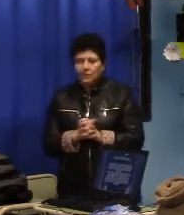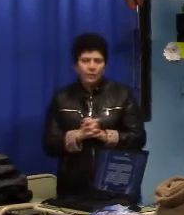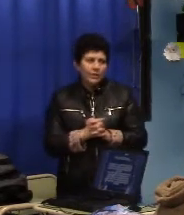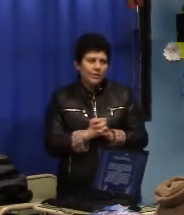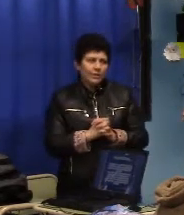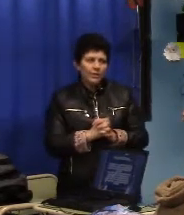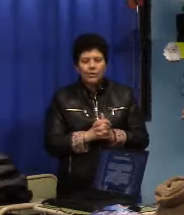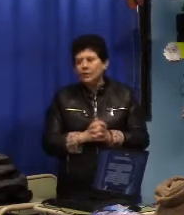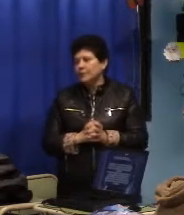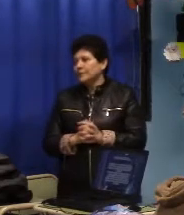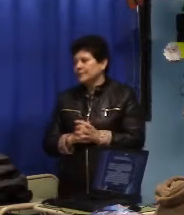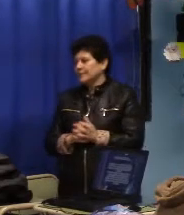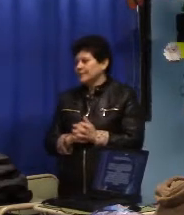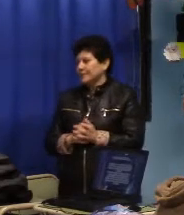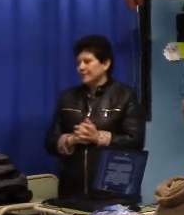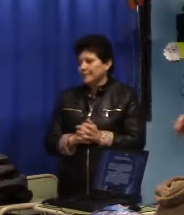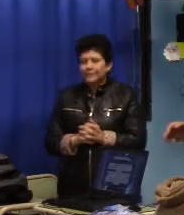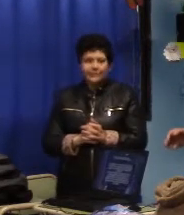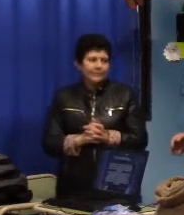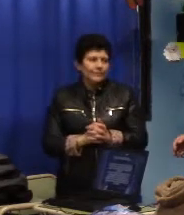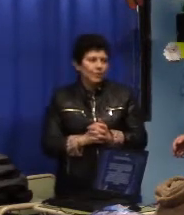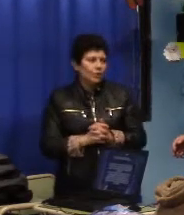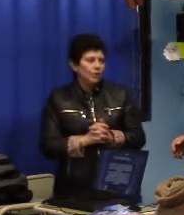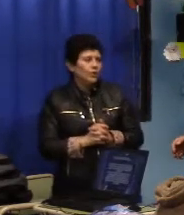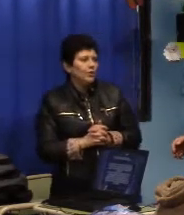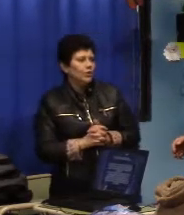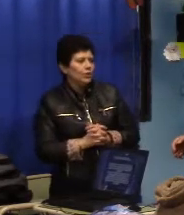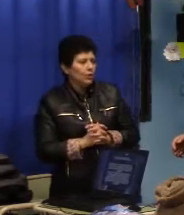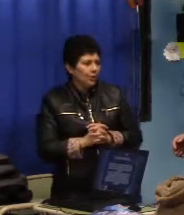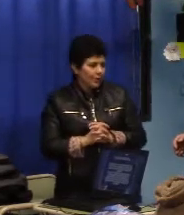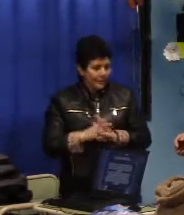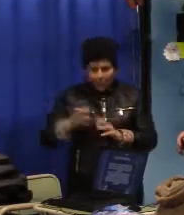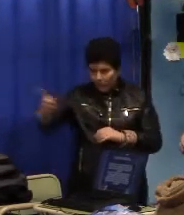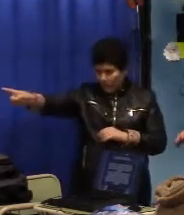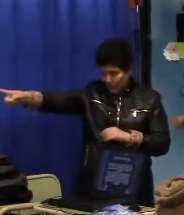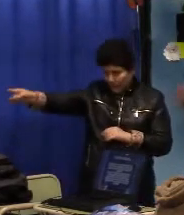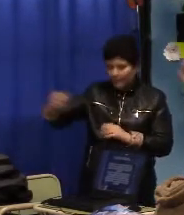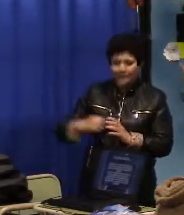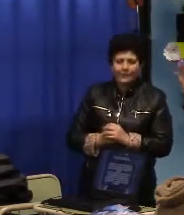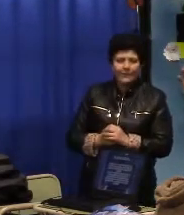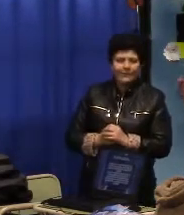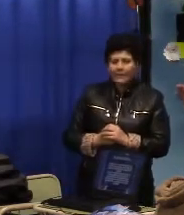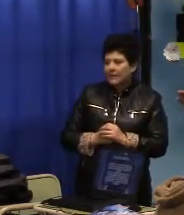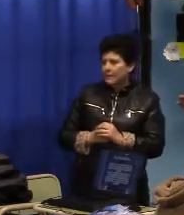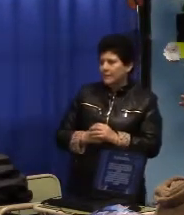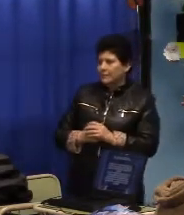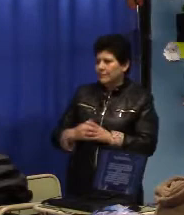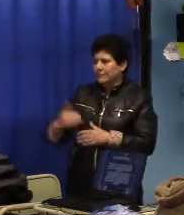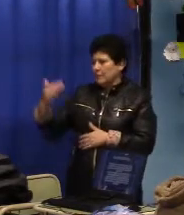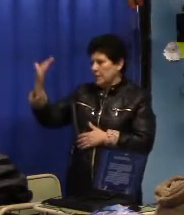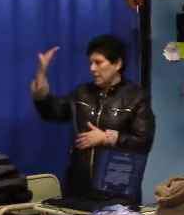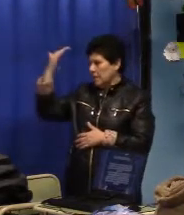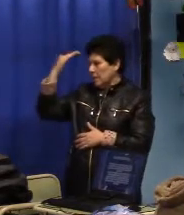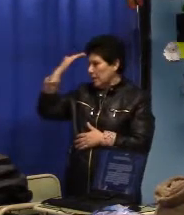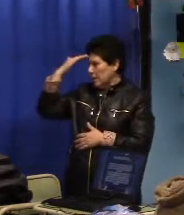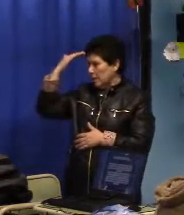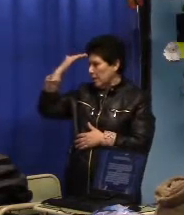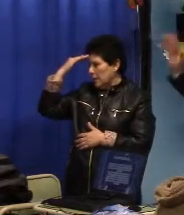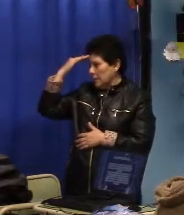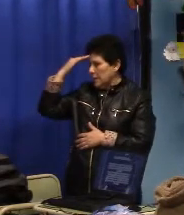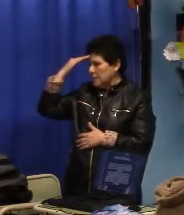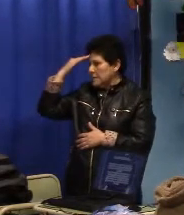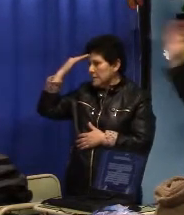Sí. ¿Cuántos años de Dios? Casi. ¿Cómo? ¿Cuántos años de Dios? 15. ¿10 más? 15. Oh, 15.